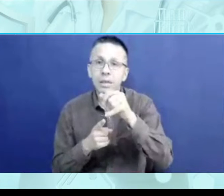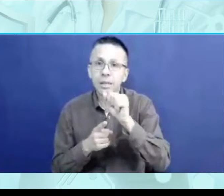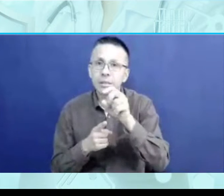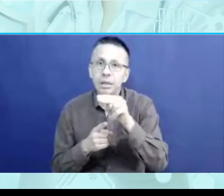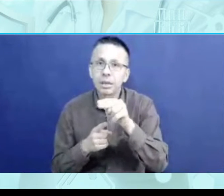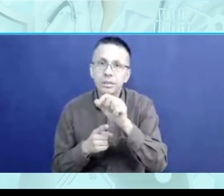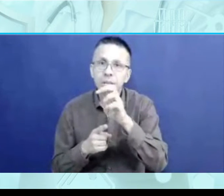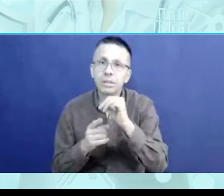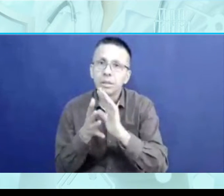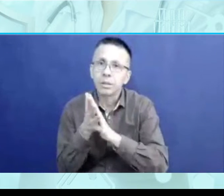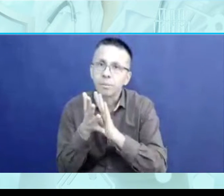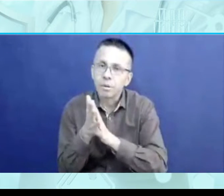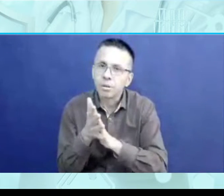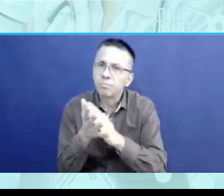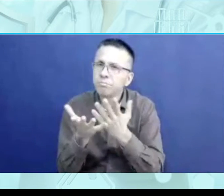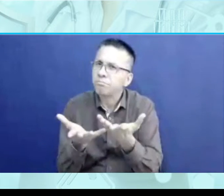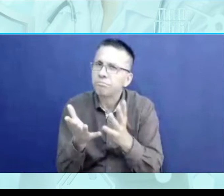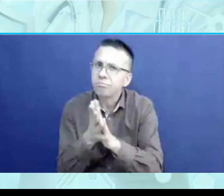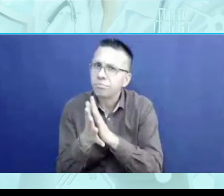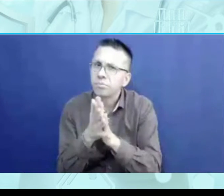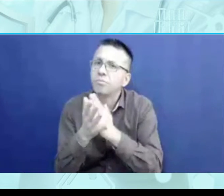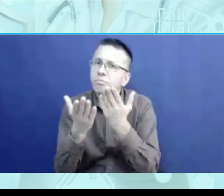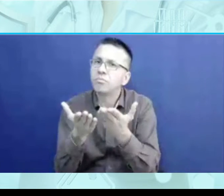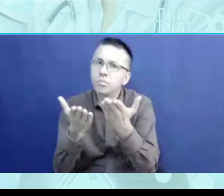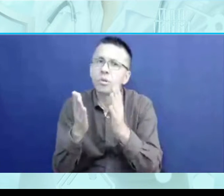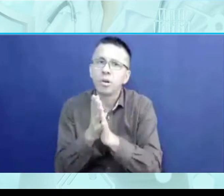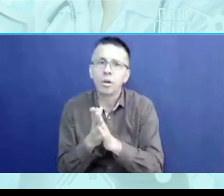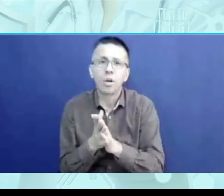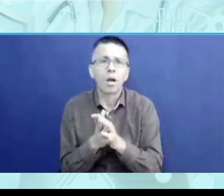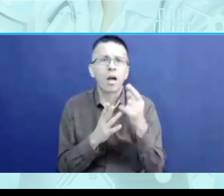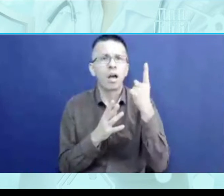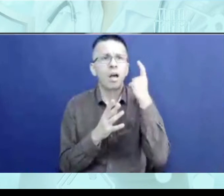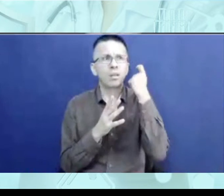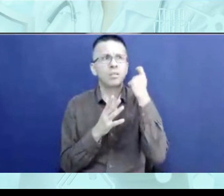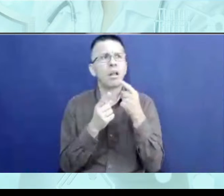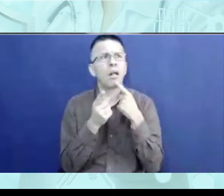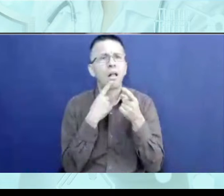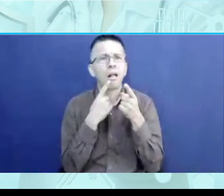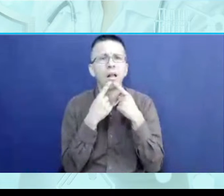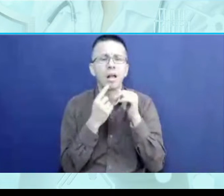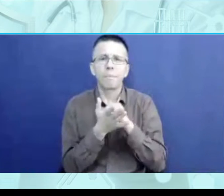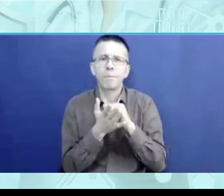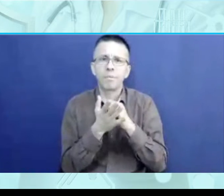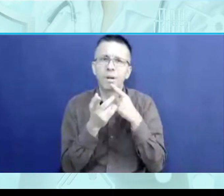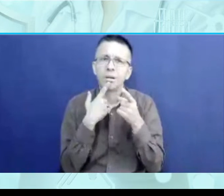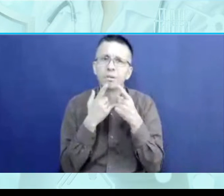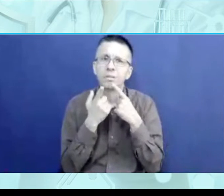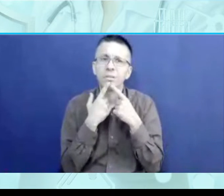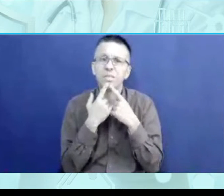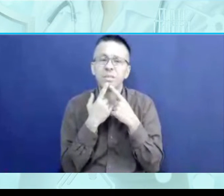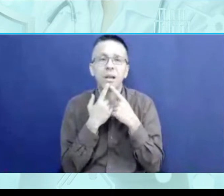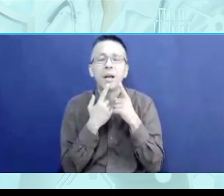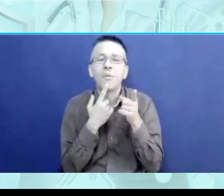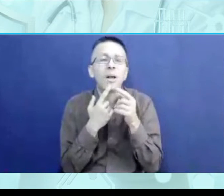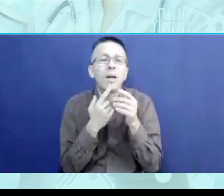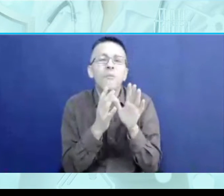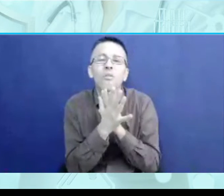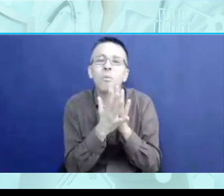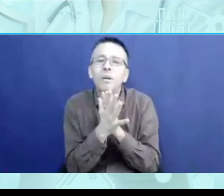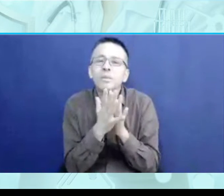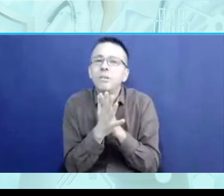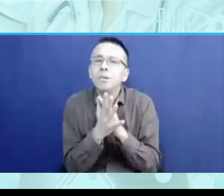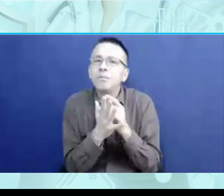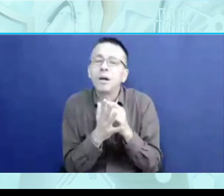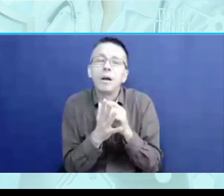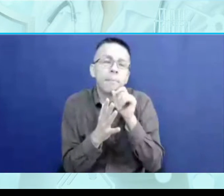más de eso, pero... Sí, señor. Sí, se nos fue. Yo ayer hablé con él justamente para pedirle una información, me dice,